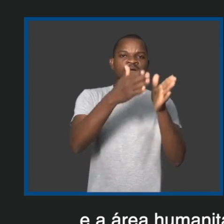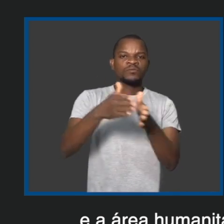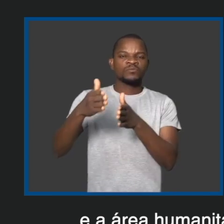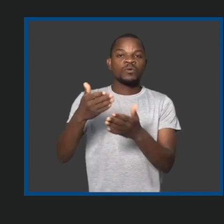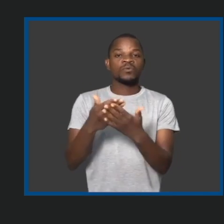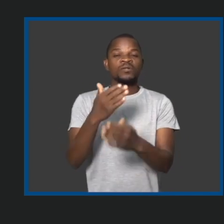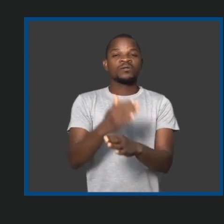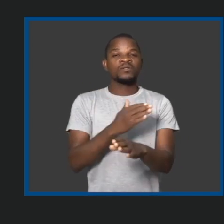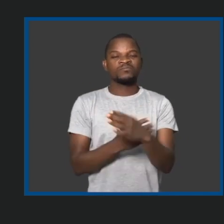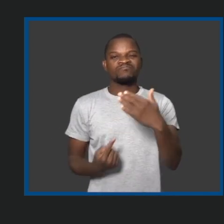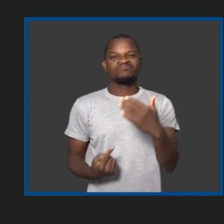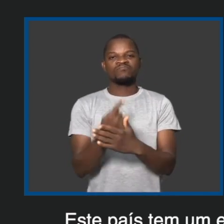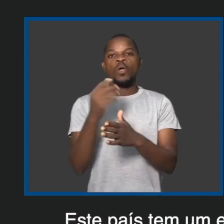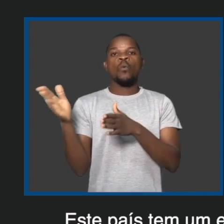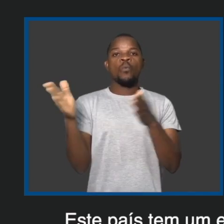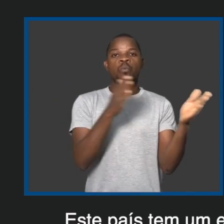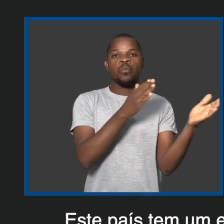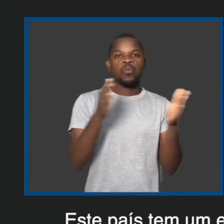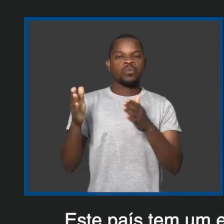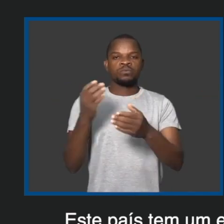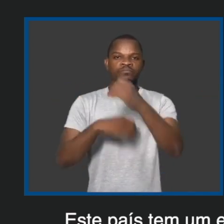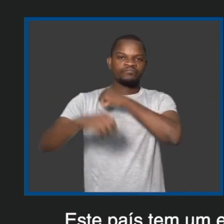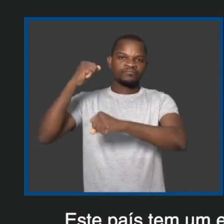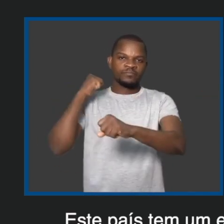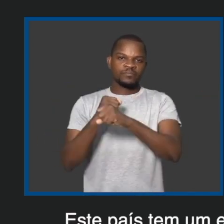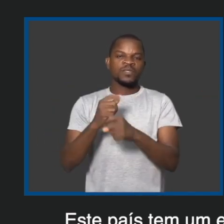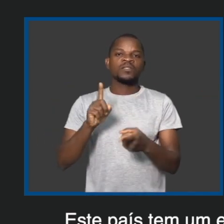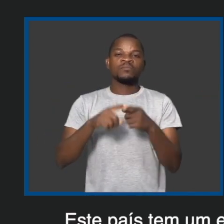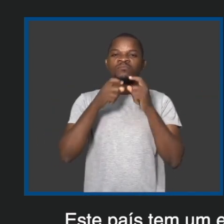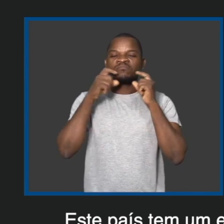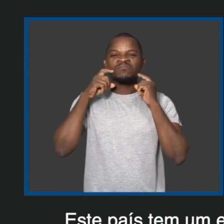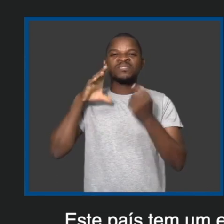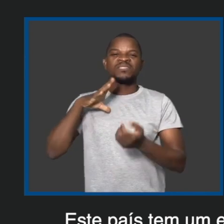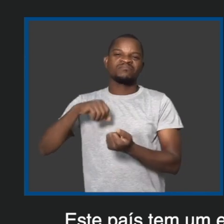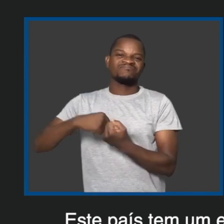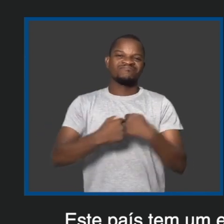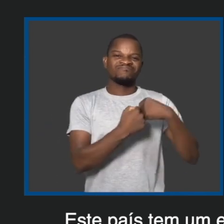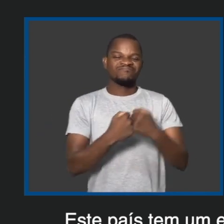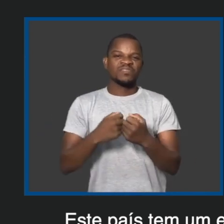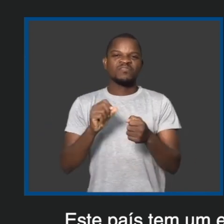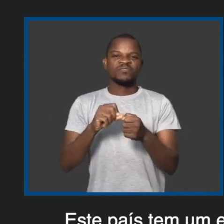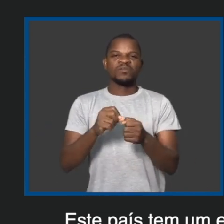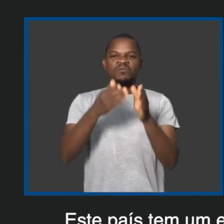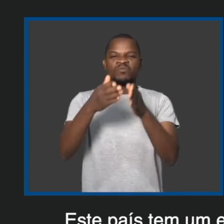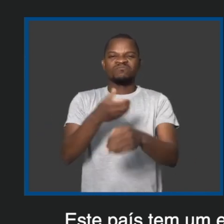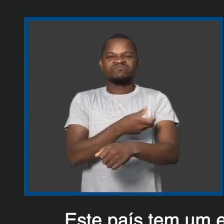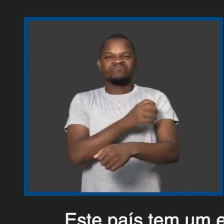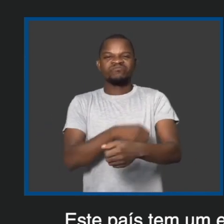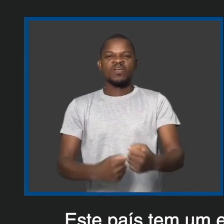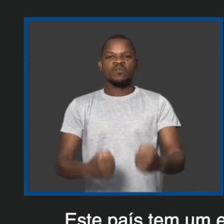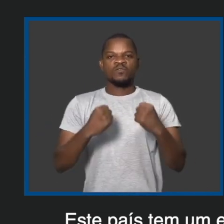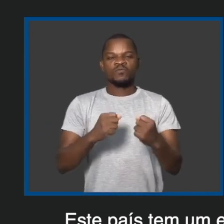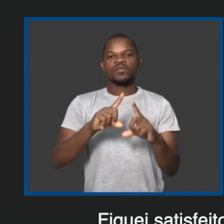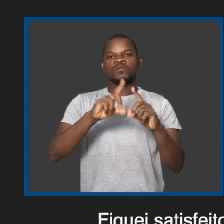no ano passado. Este país tem um forte desafio que tem a ver com criar resiliência em relação às mudanças